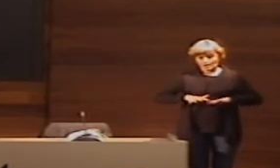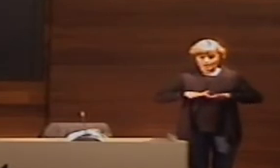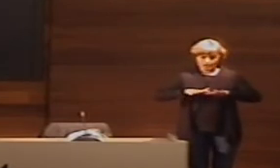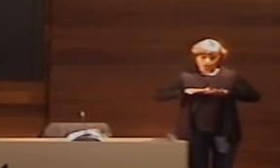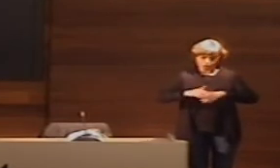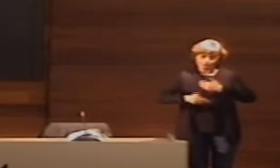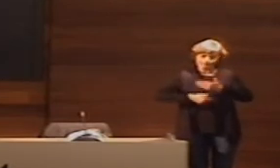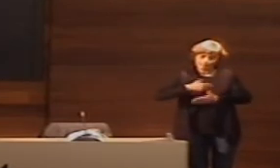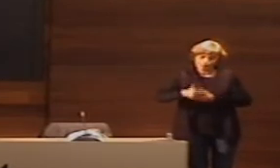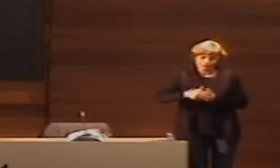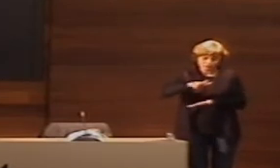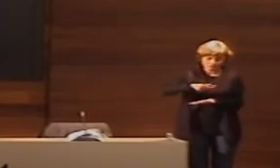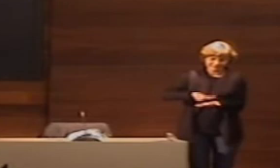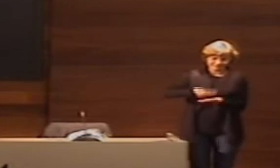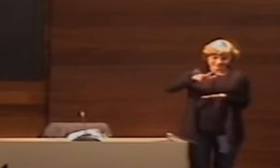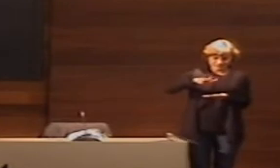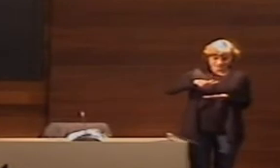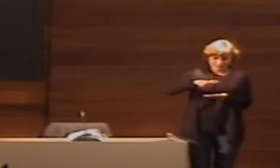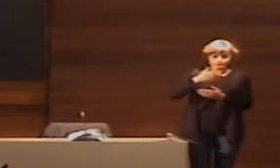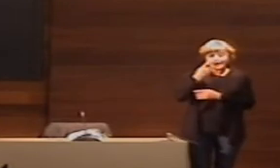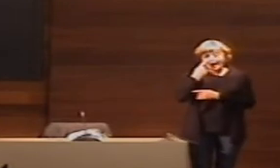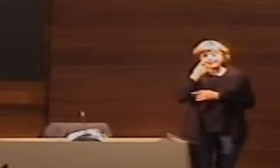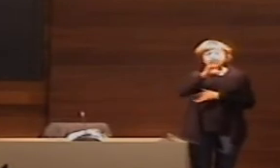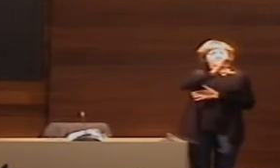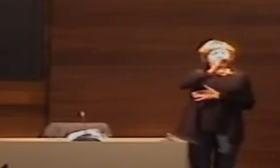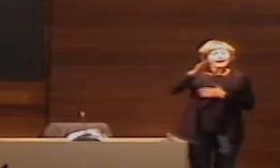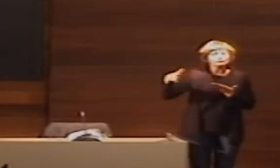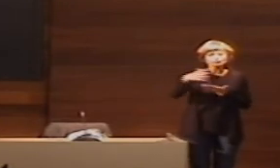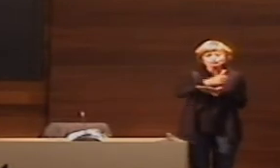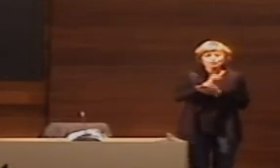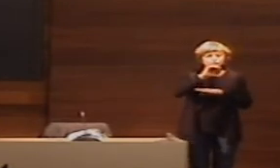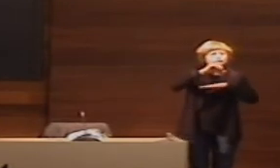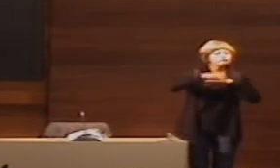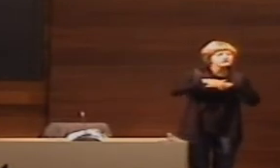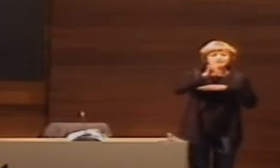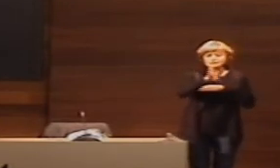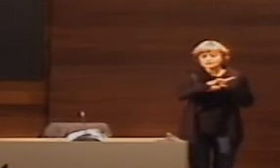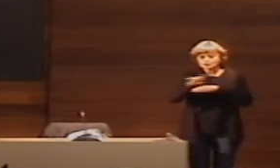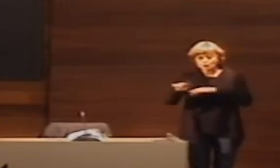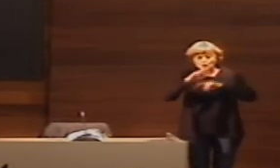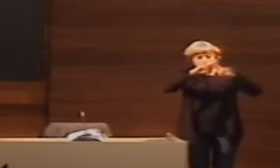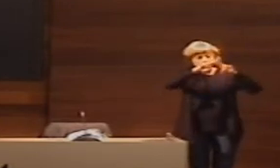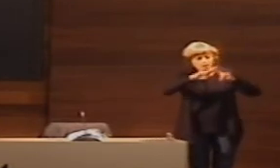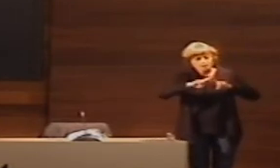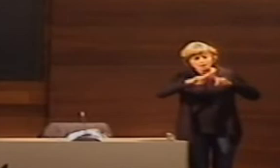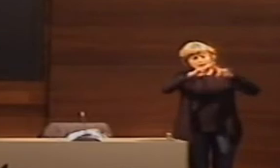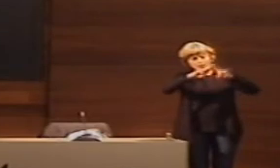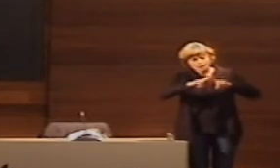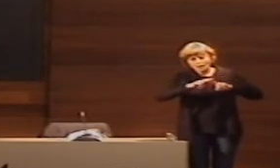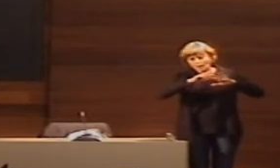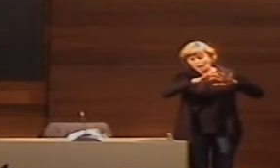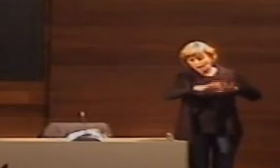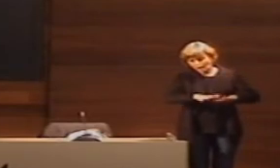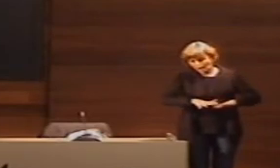certificar si los estados cumplen o no cumplen, y los incumplimientos tardan